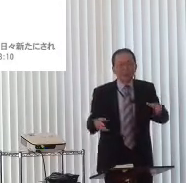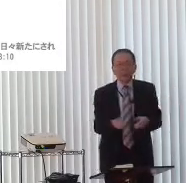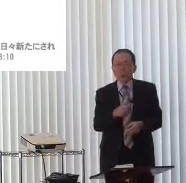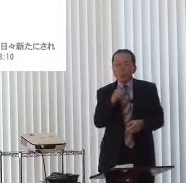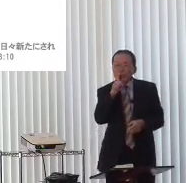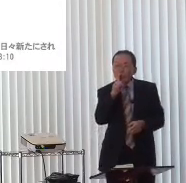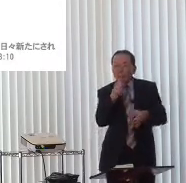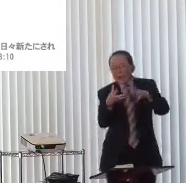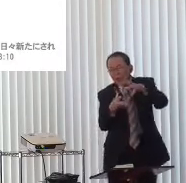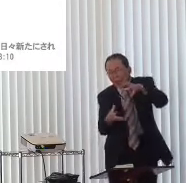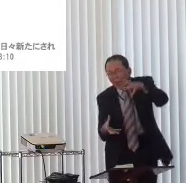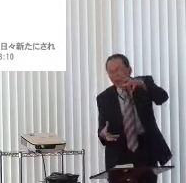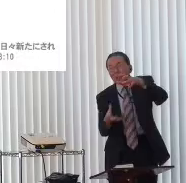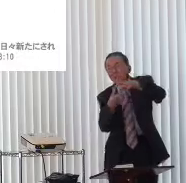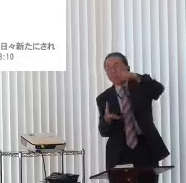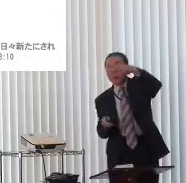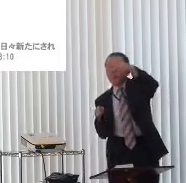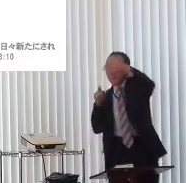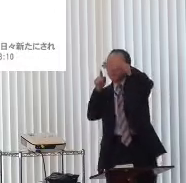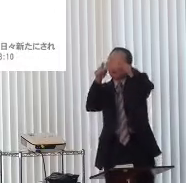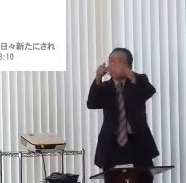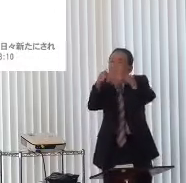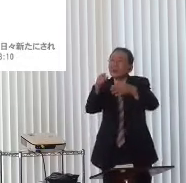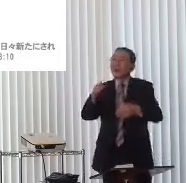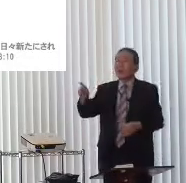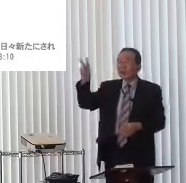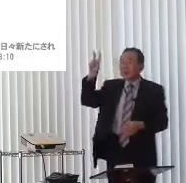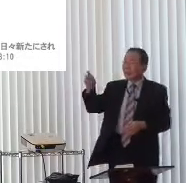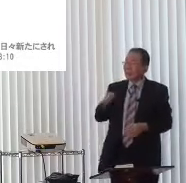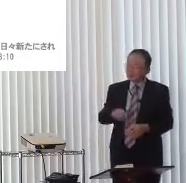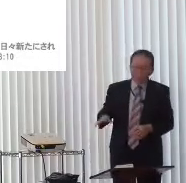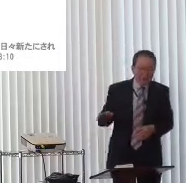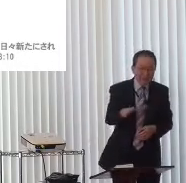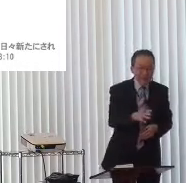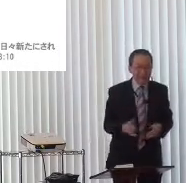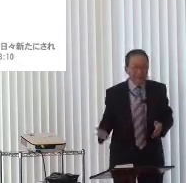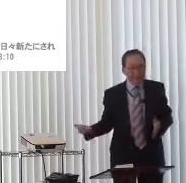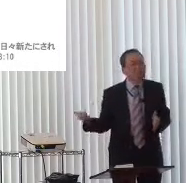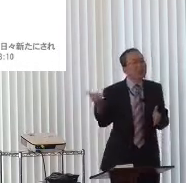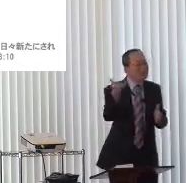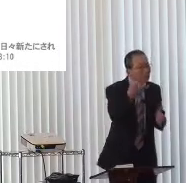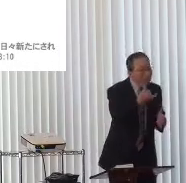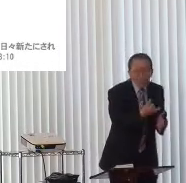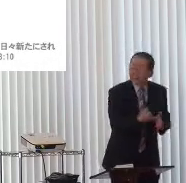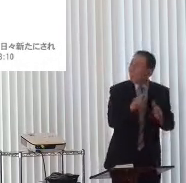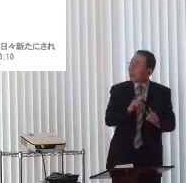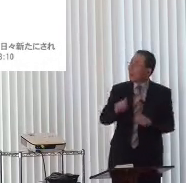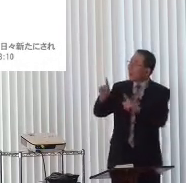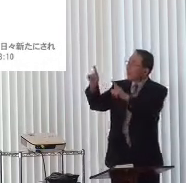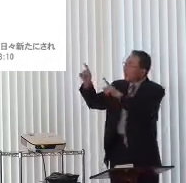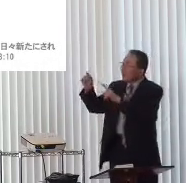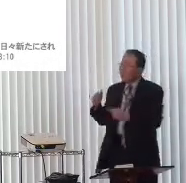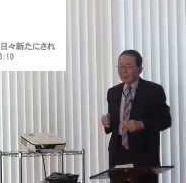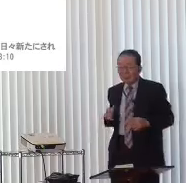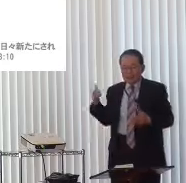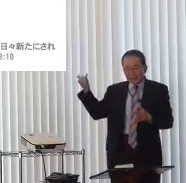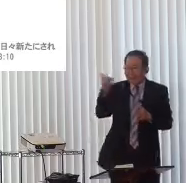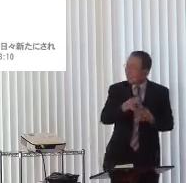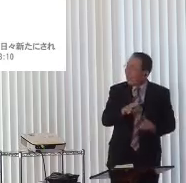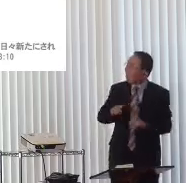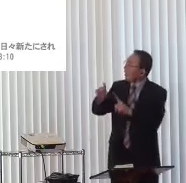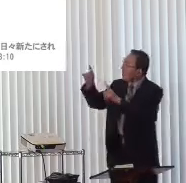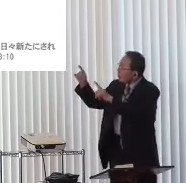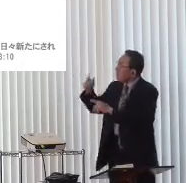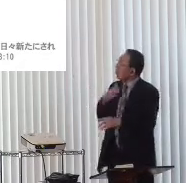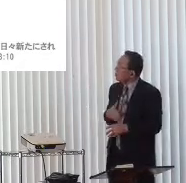奥ですね。神はどういう神であるかということを、私たちの人生をかけて 知っていくということがどんなに素晴らしい